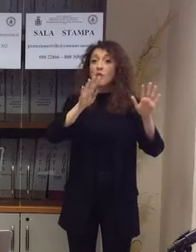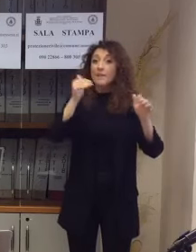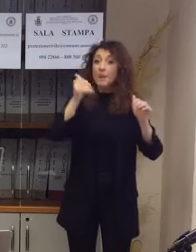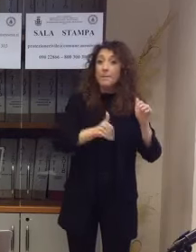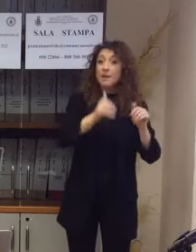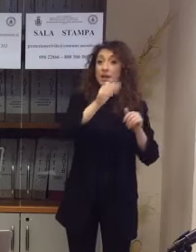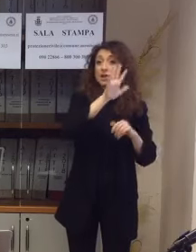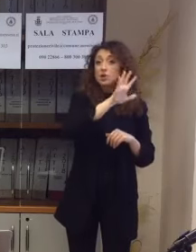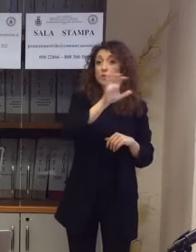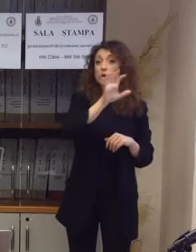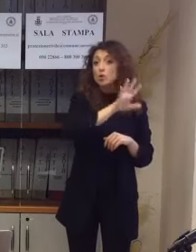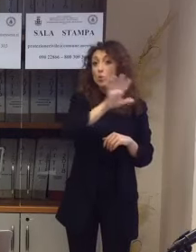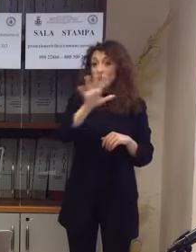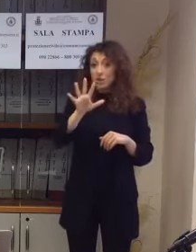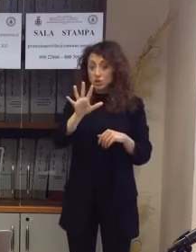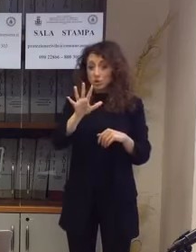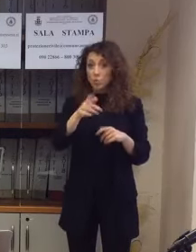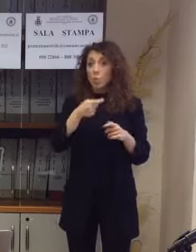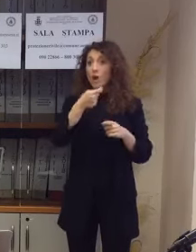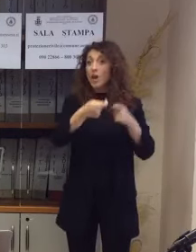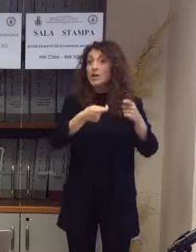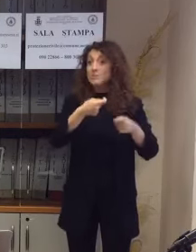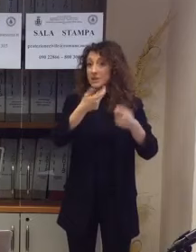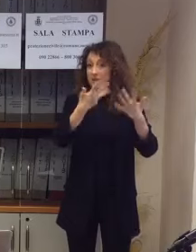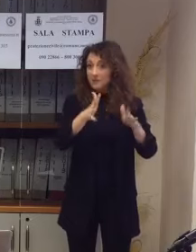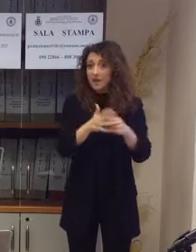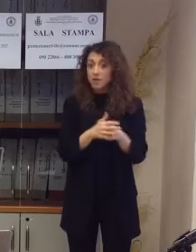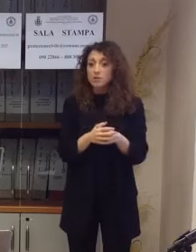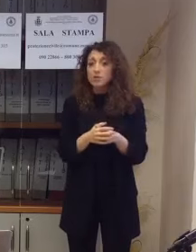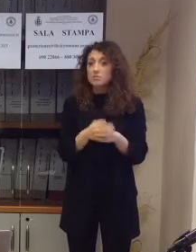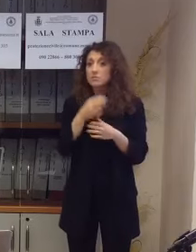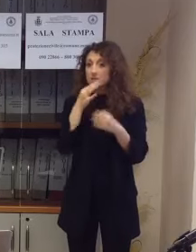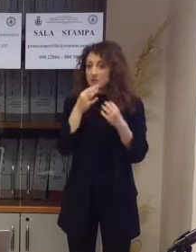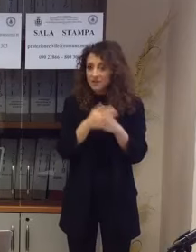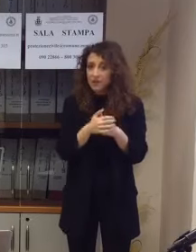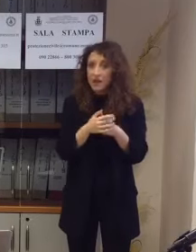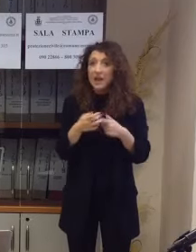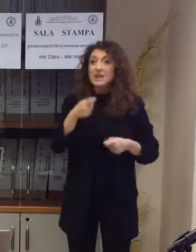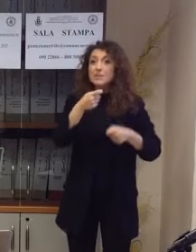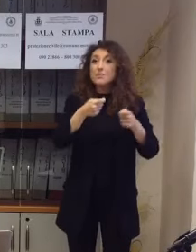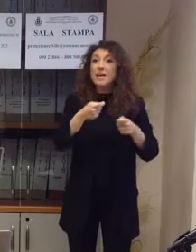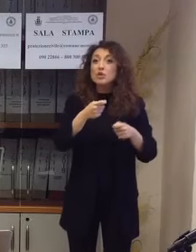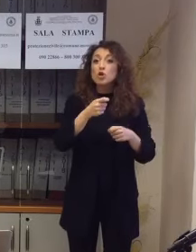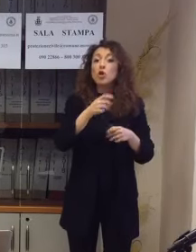449.555. Lo sapete cosa significa? Anche quest'altro dato. Che è stato speso il